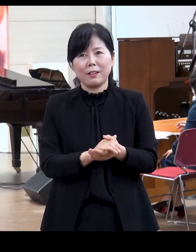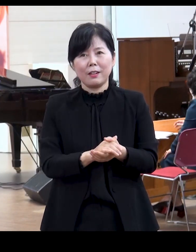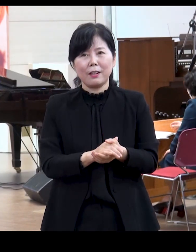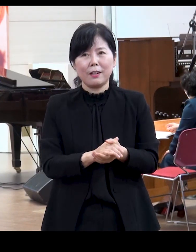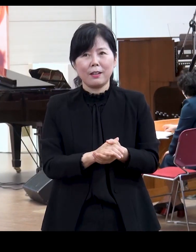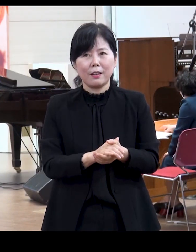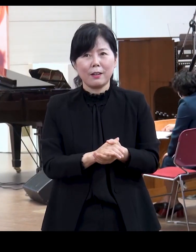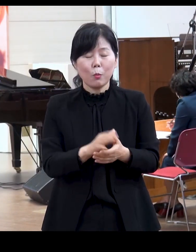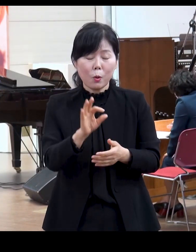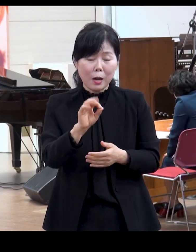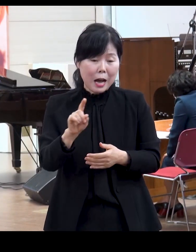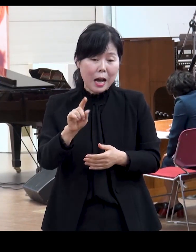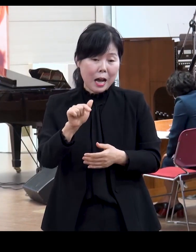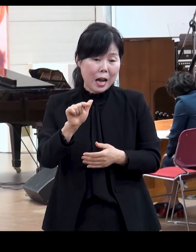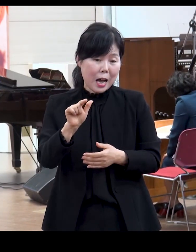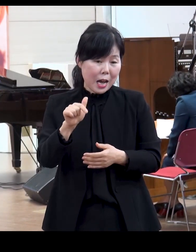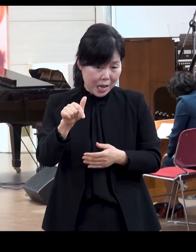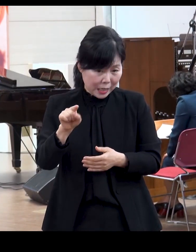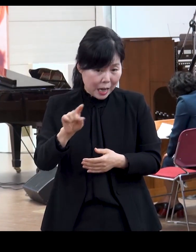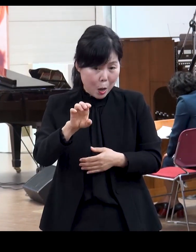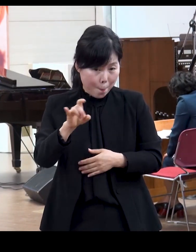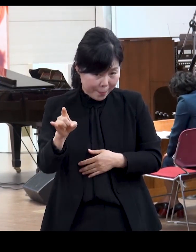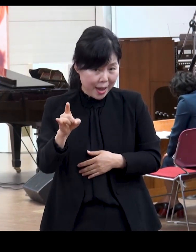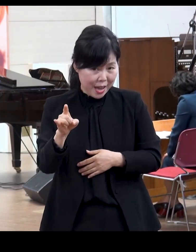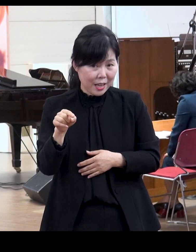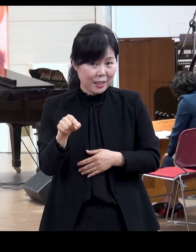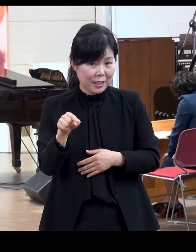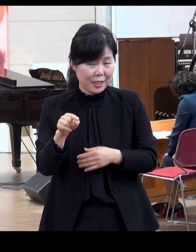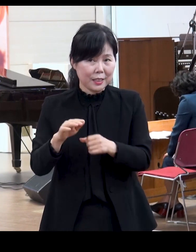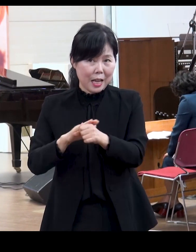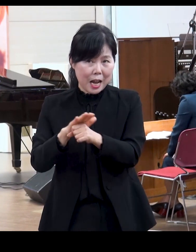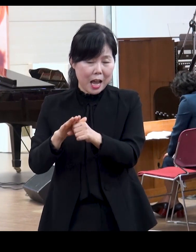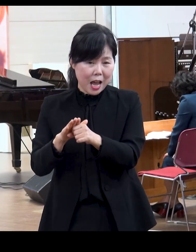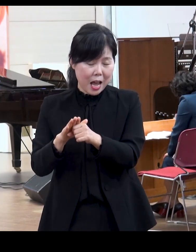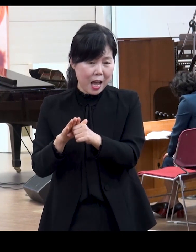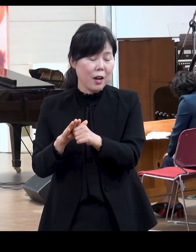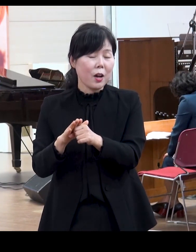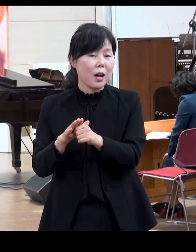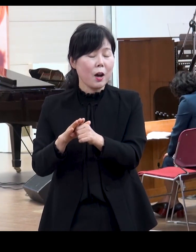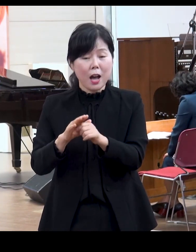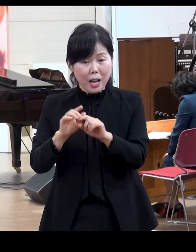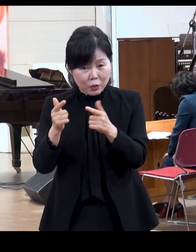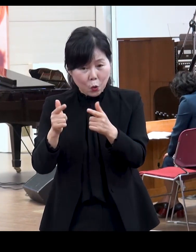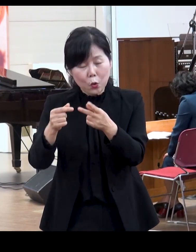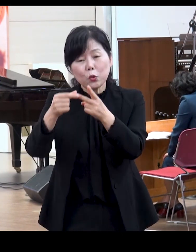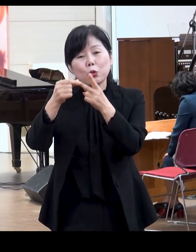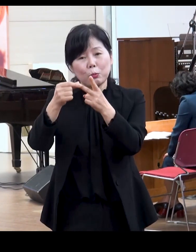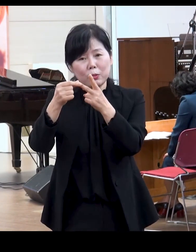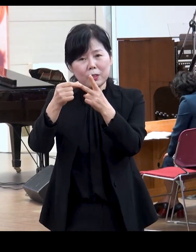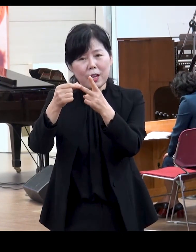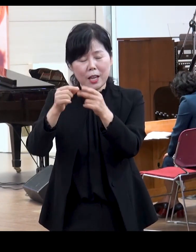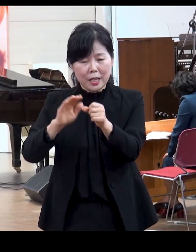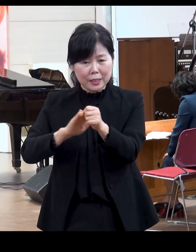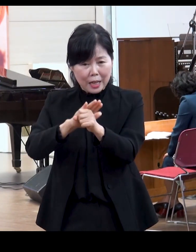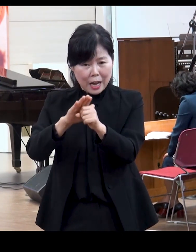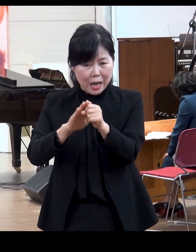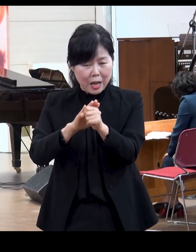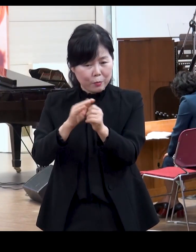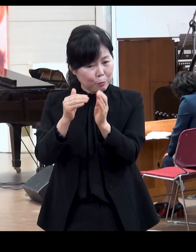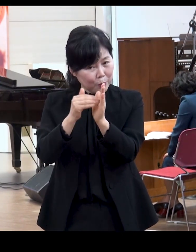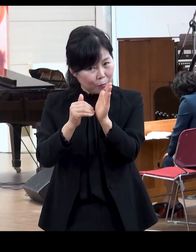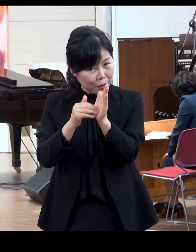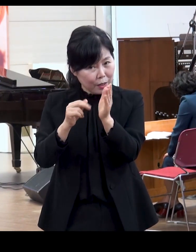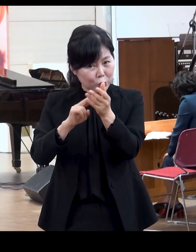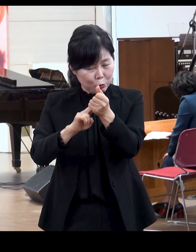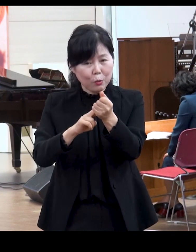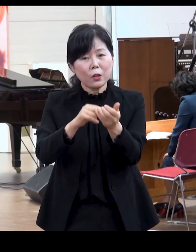사랑의 어떤 그런 아가페가 우리들의 사랑 바뀌는 이 비밀 말고 또 하나, 이 사랑하라는 권면의